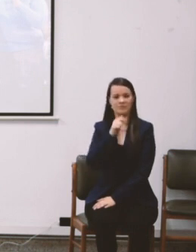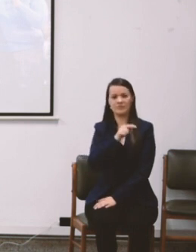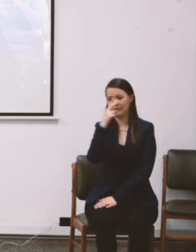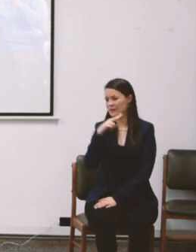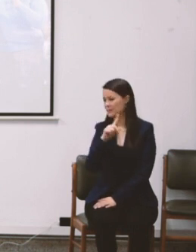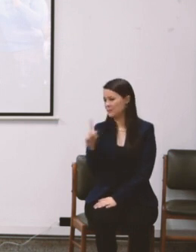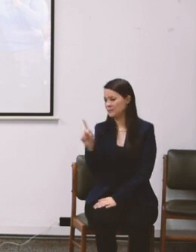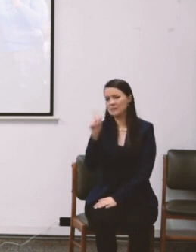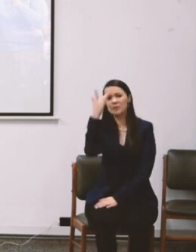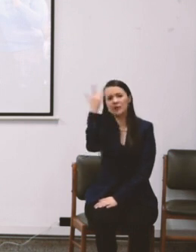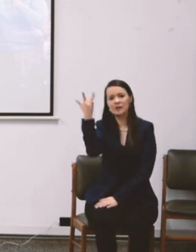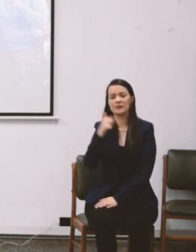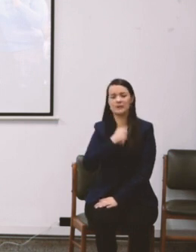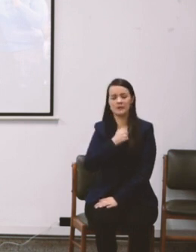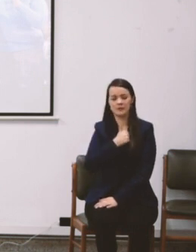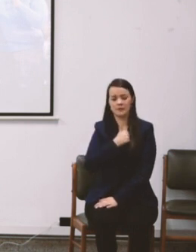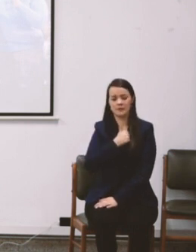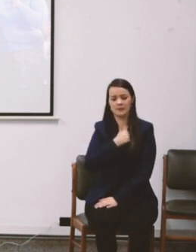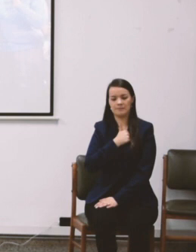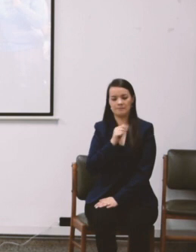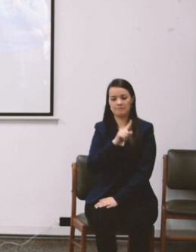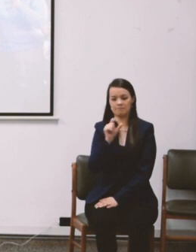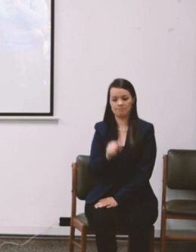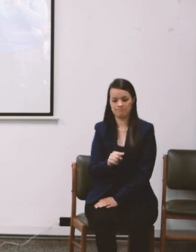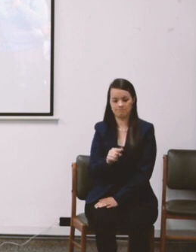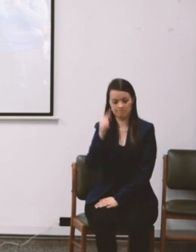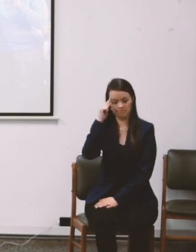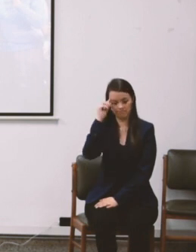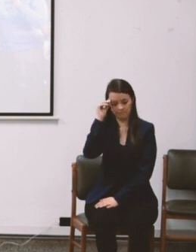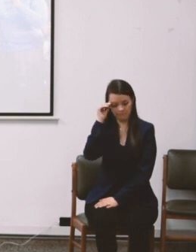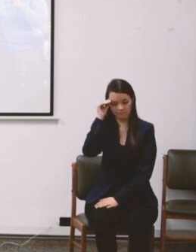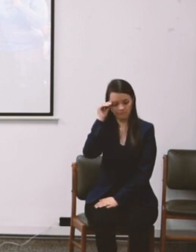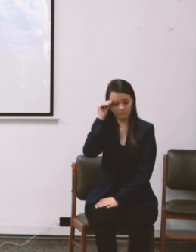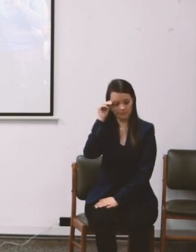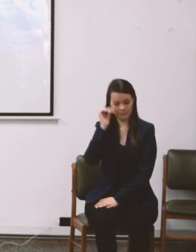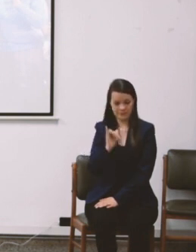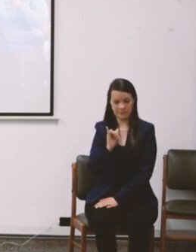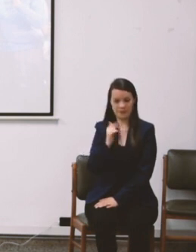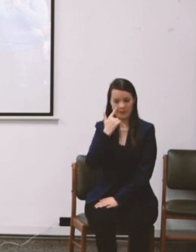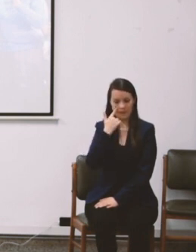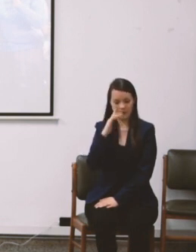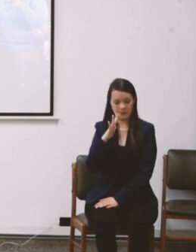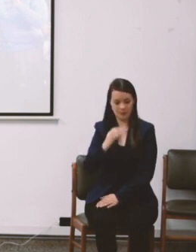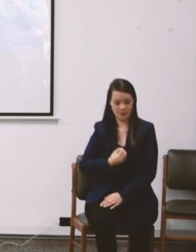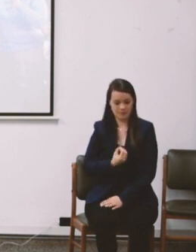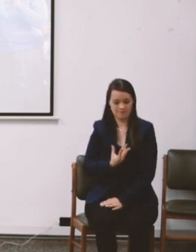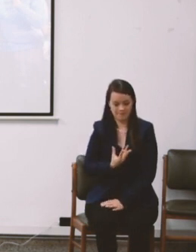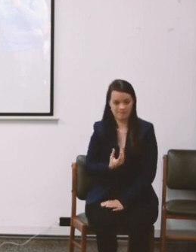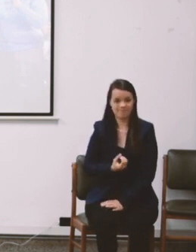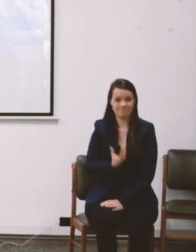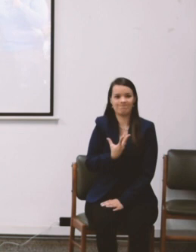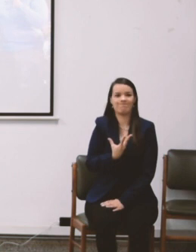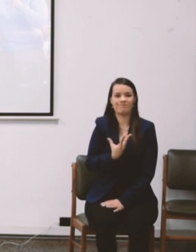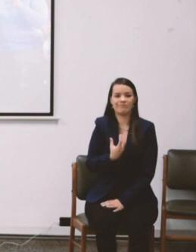ahí, no? Y que eso me pegó, pero que al mismo tiempo creo que también son impulsos en los que uno